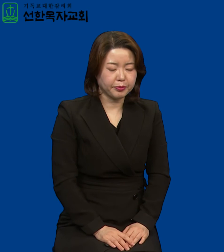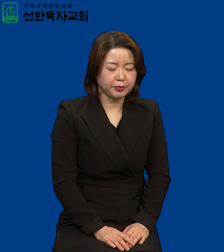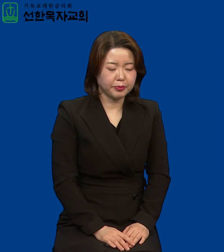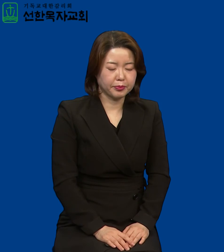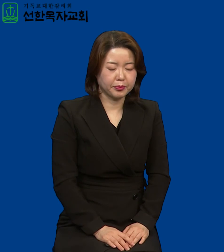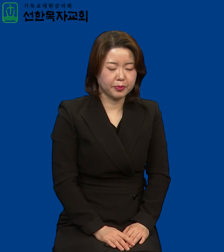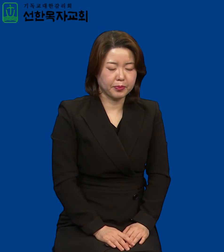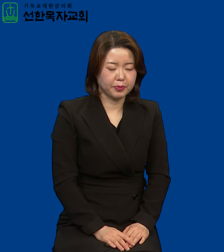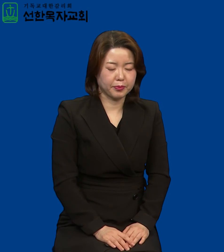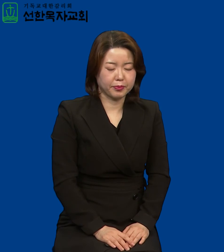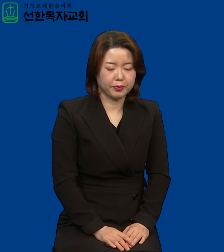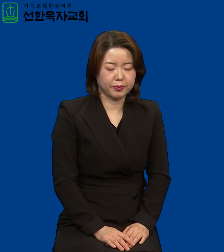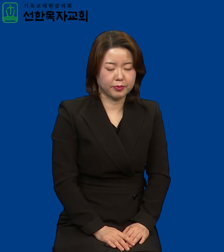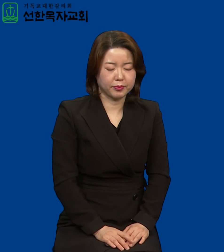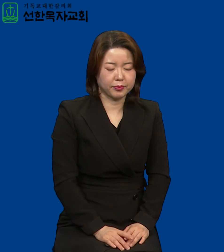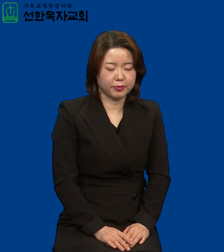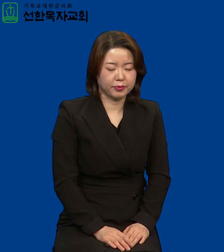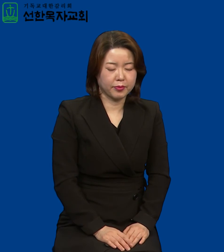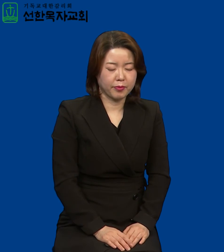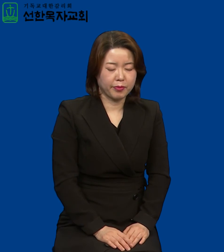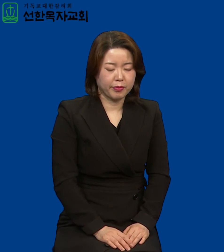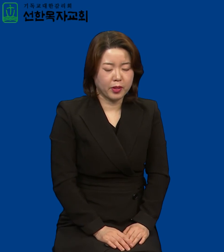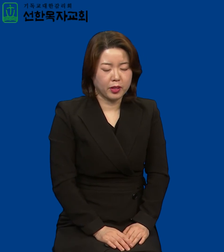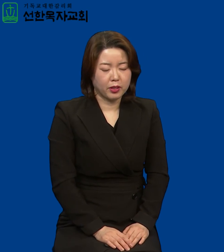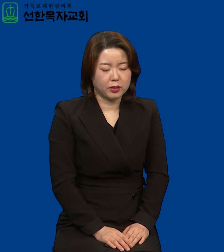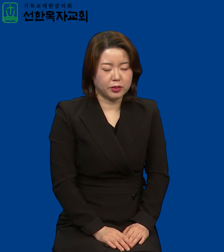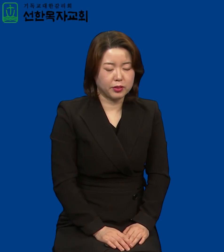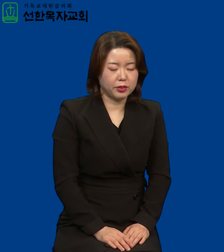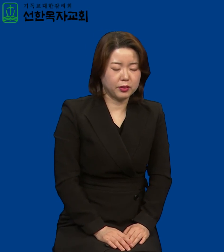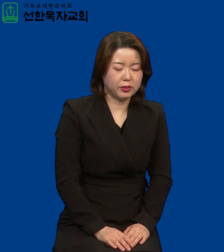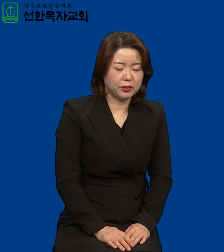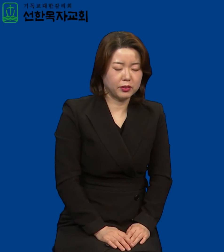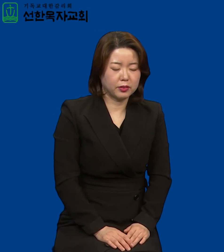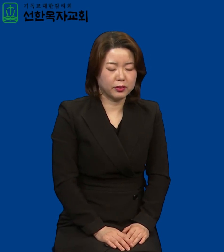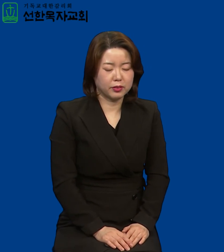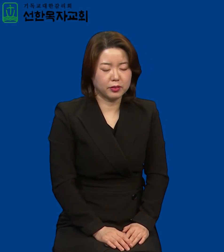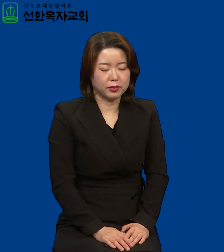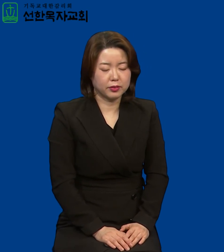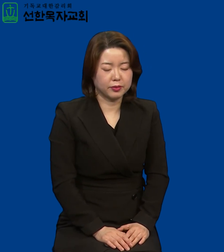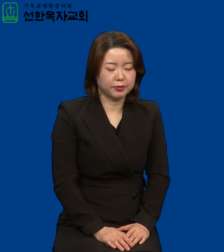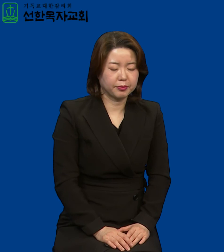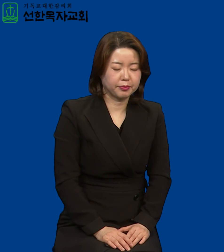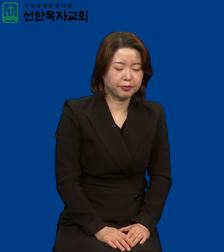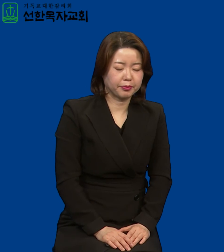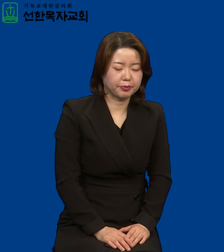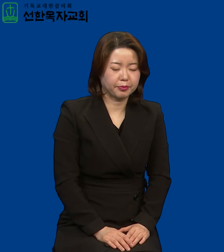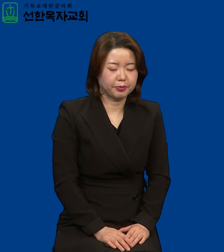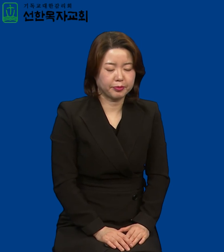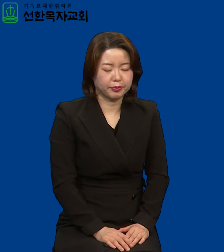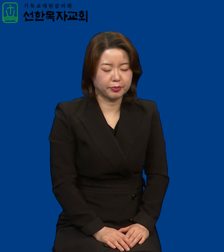충만하소서. 놀라우신 하나님, 놀라운 하나님의 역사를 주님 우리를